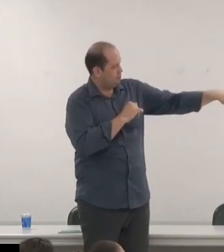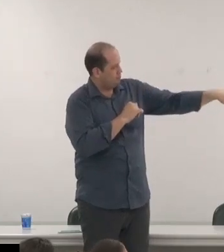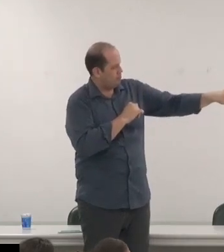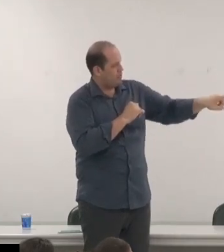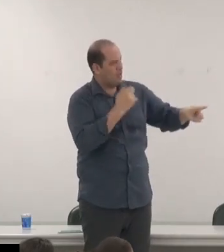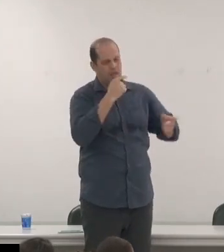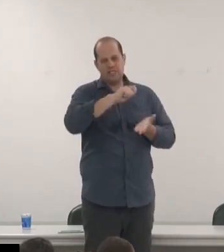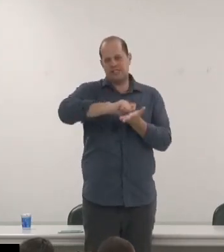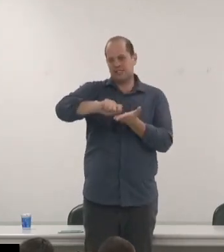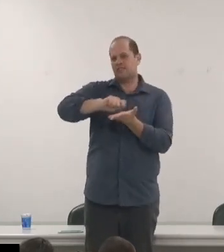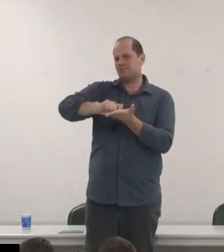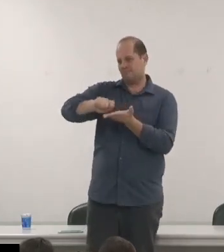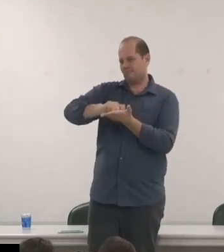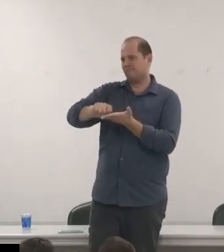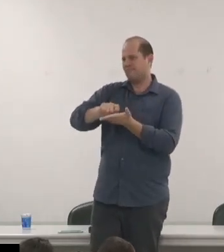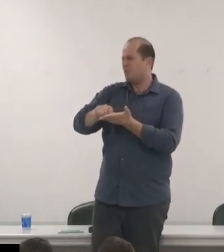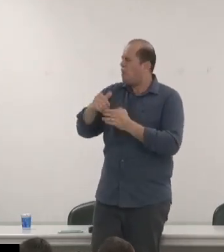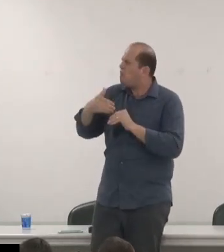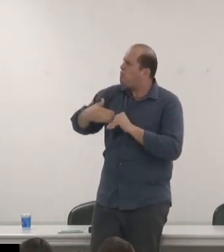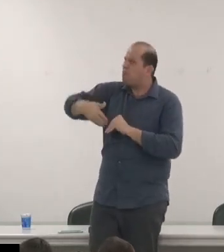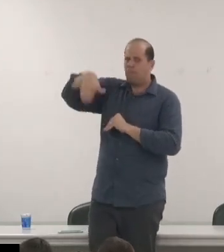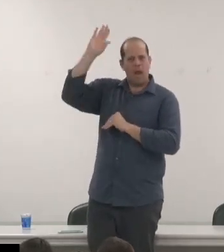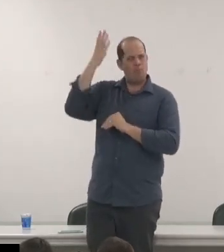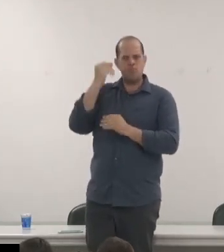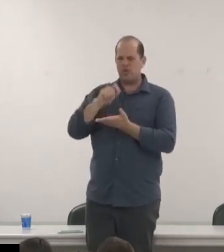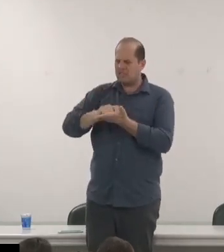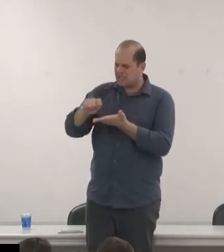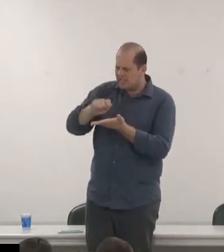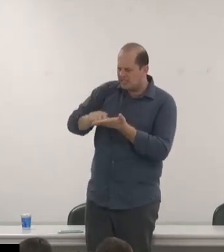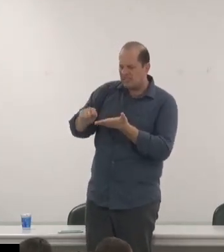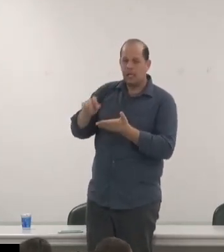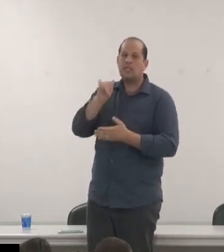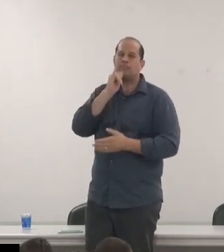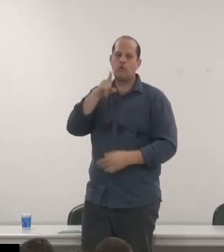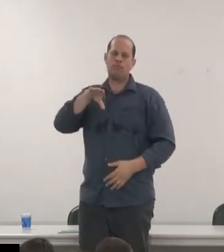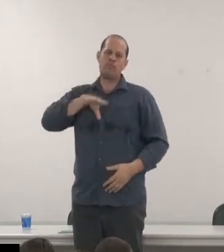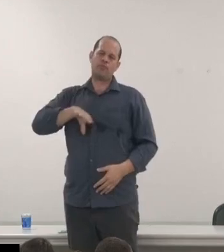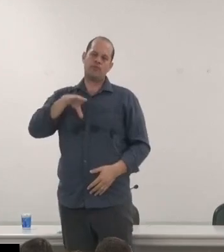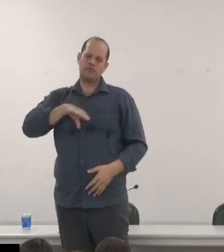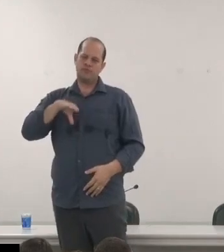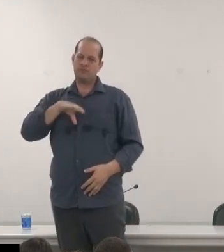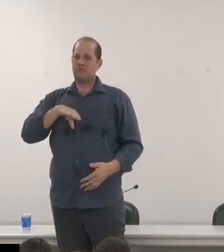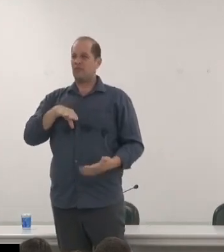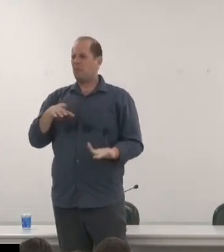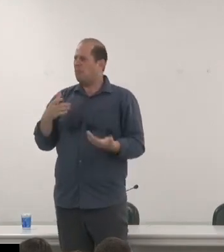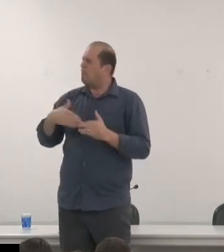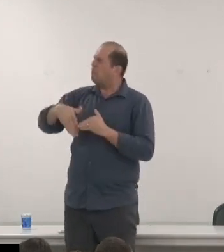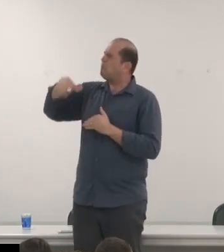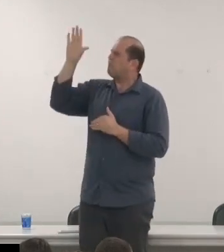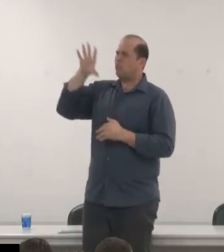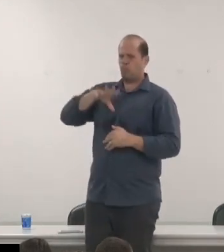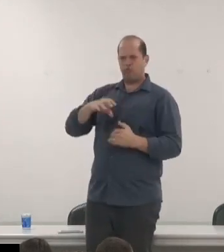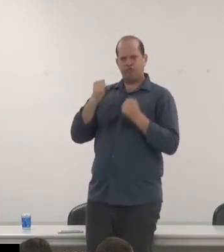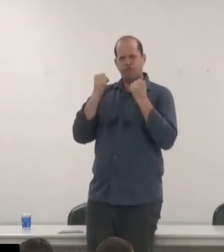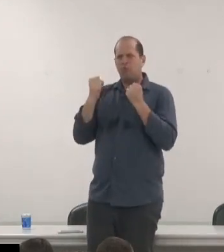influência principal da modalidade escrita do português. A maior parte dos empréstimos que a gente identificou, então,